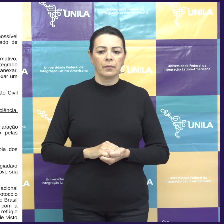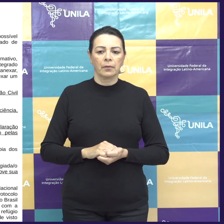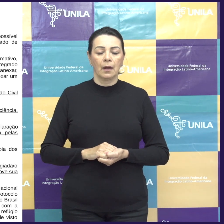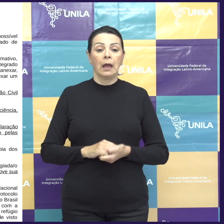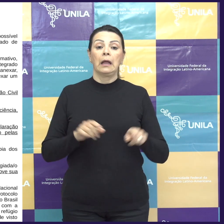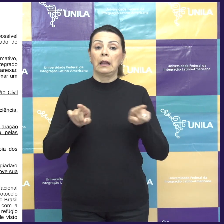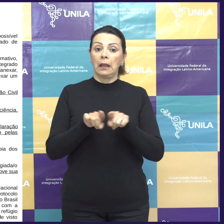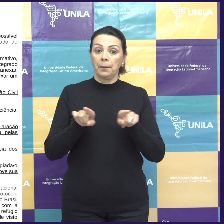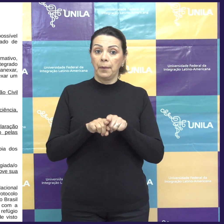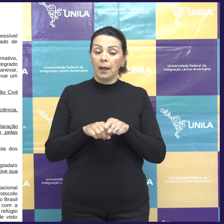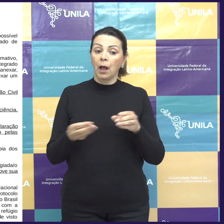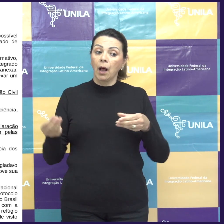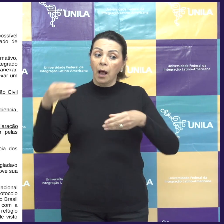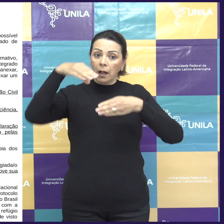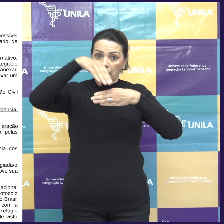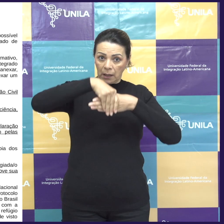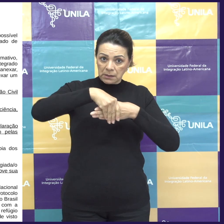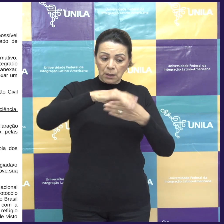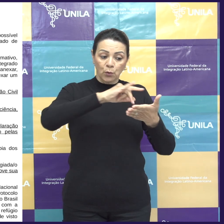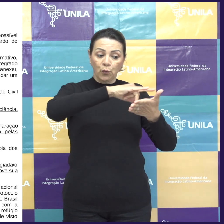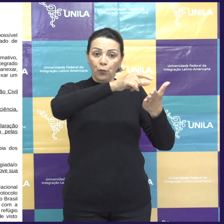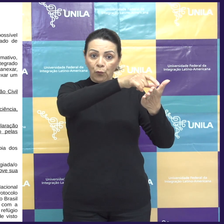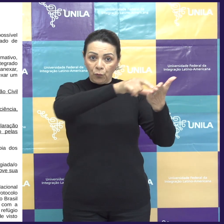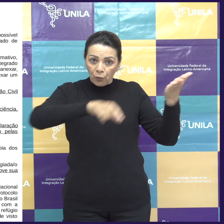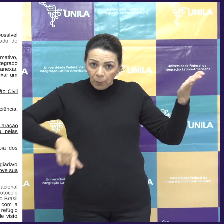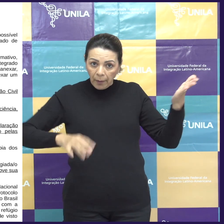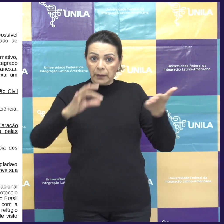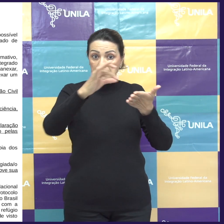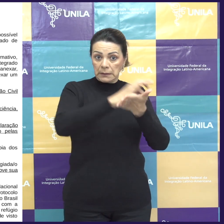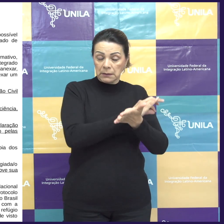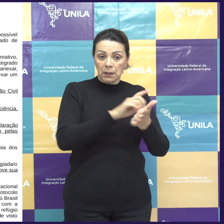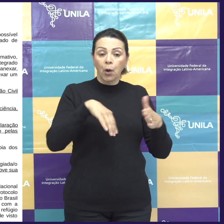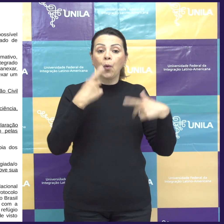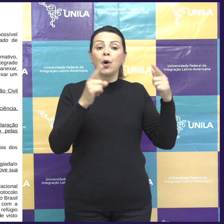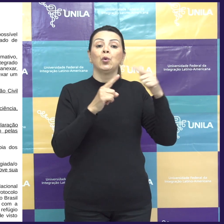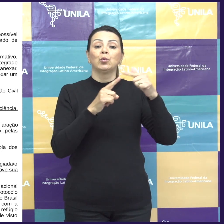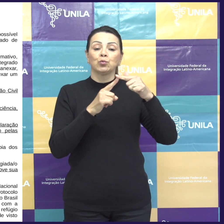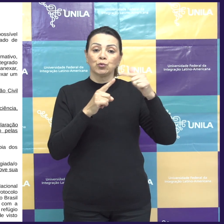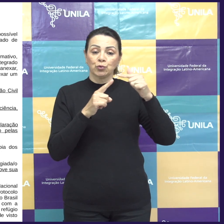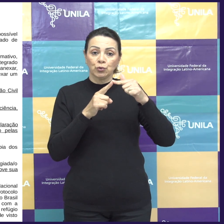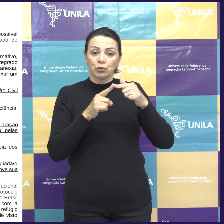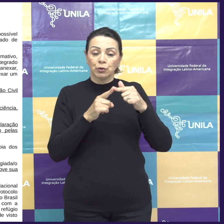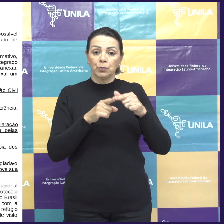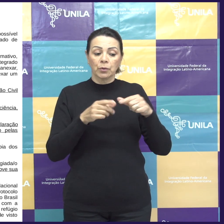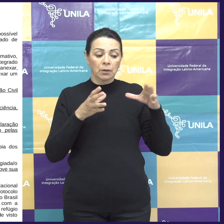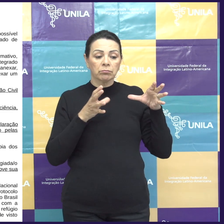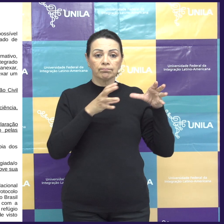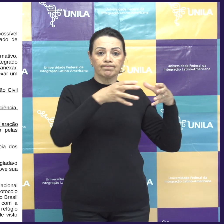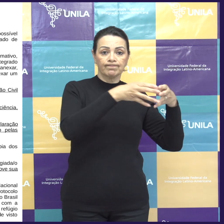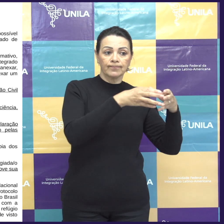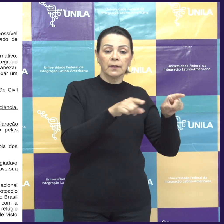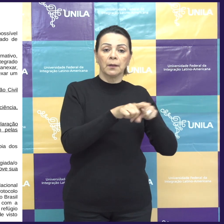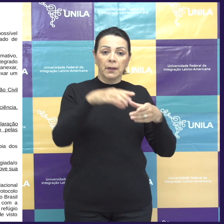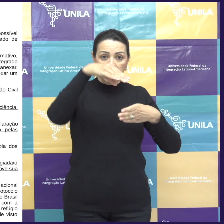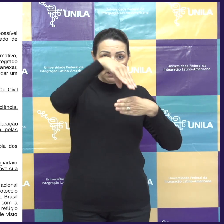Assim como deverá anexar no formulário de inscrição a modalidade de prioridade em que se insere e anexar um